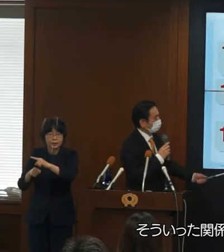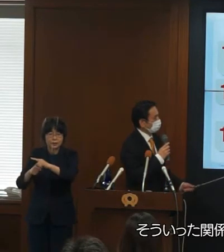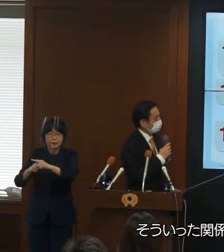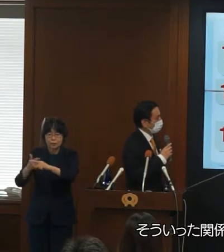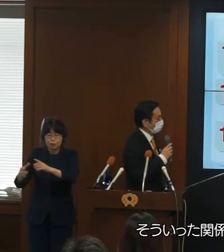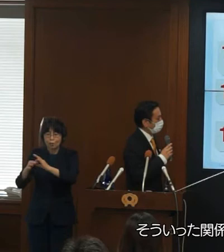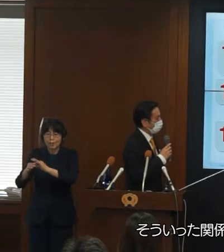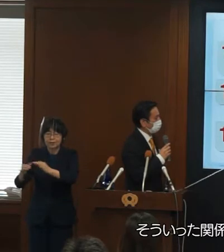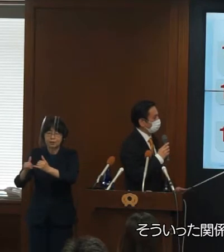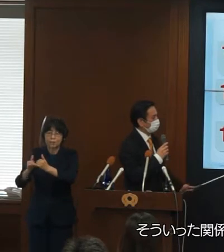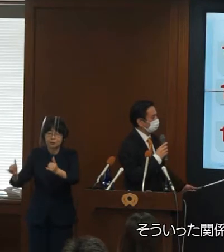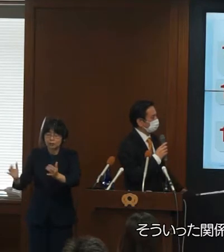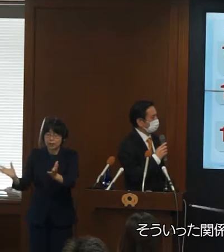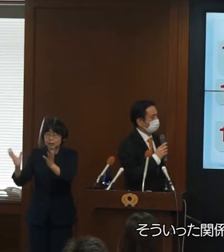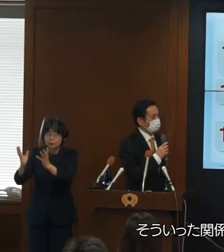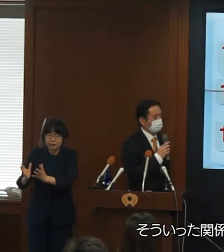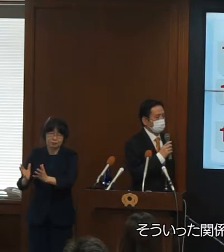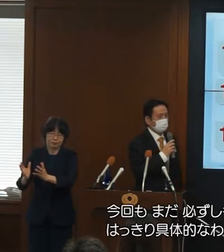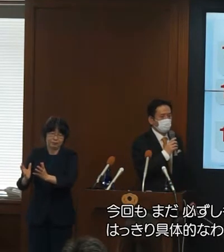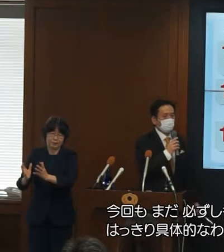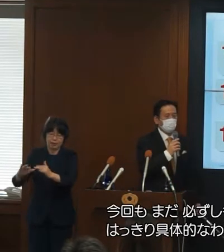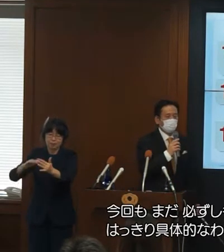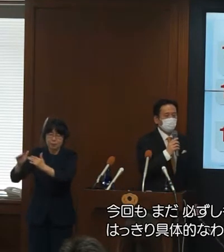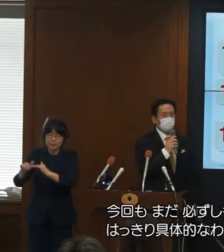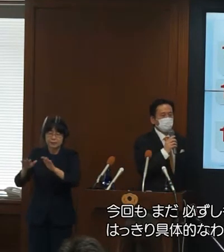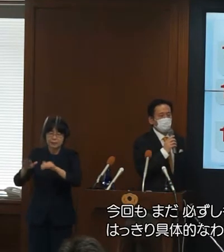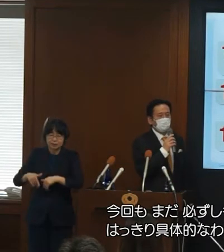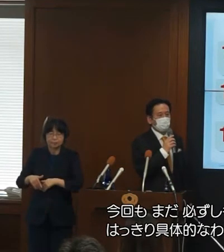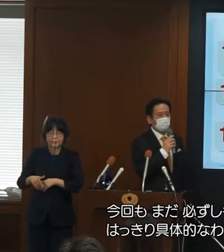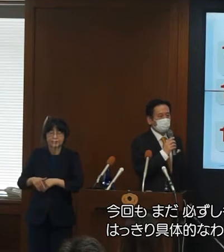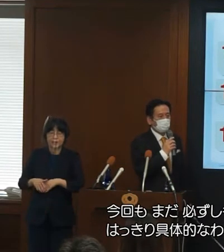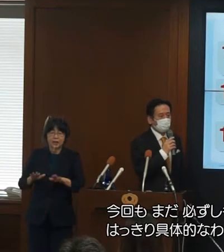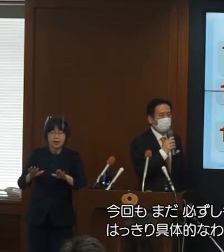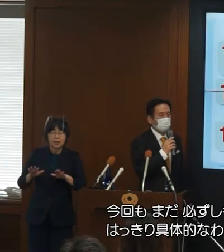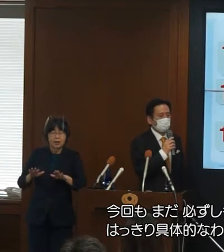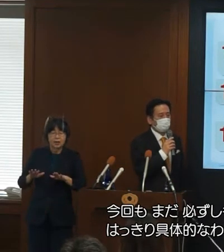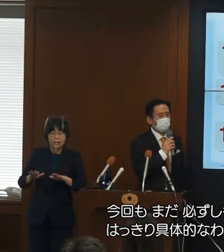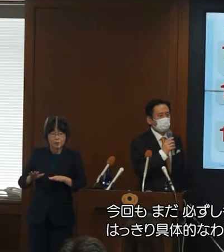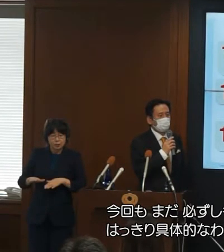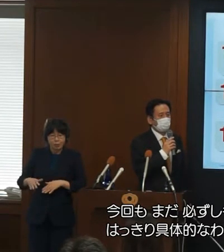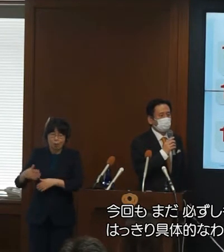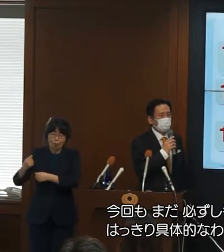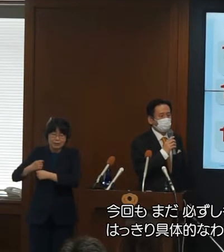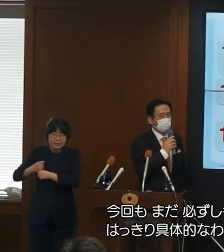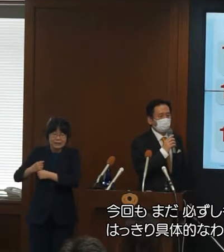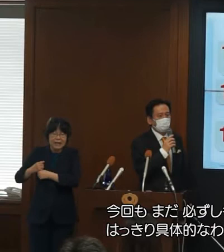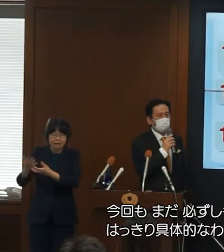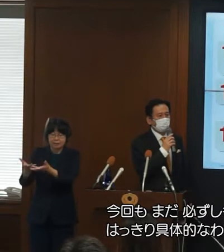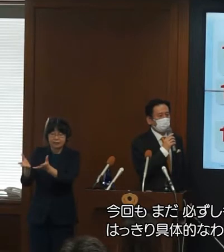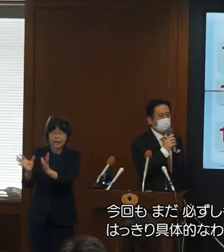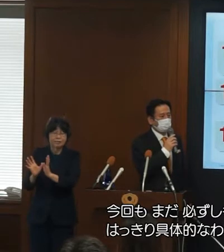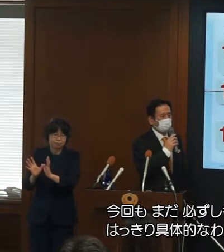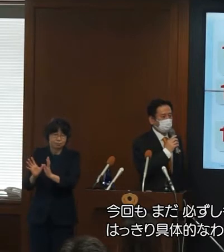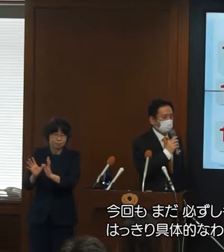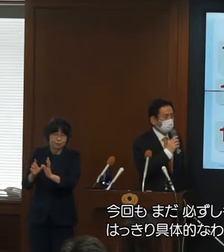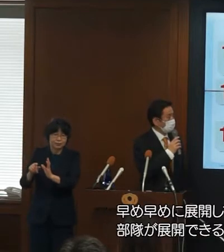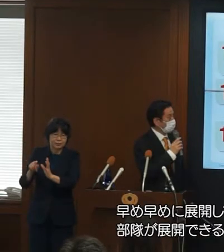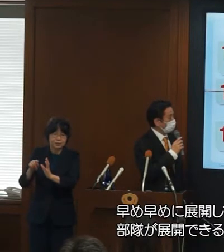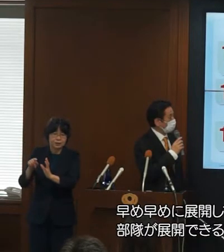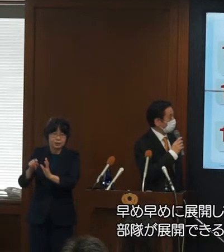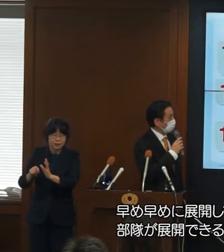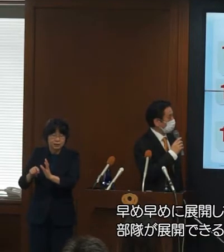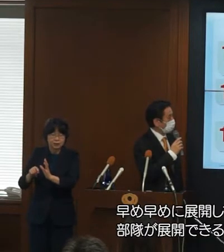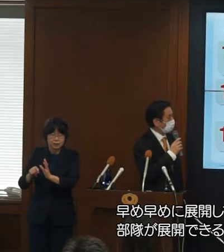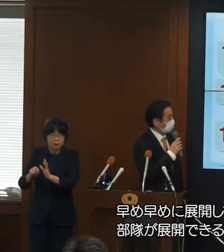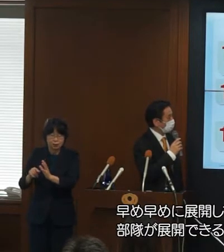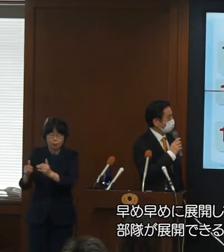そういった関係で自衛隊の再派もですね、今回もまだ必ずしもはっきり具体的なわけではなかったけれども、